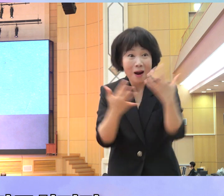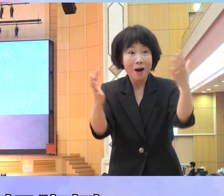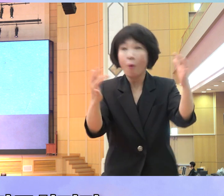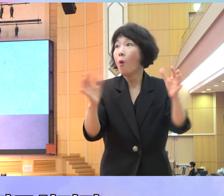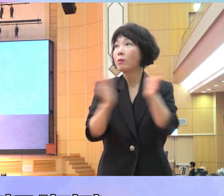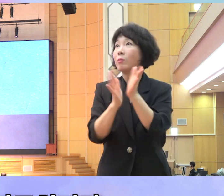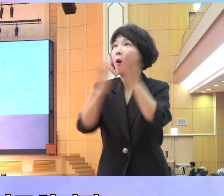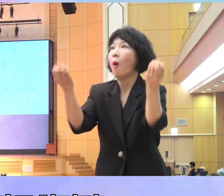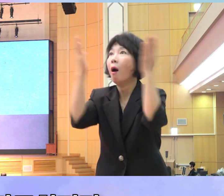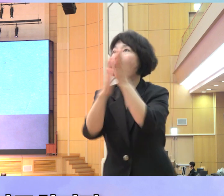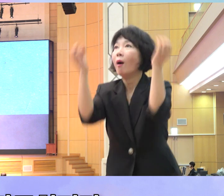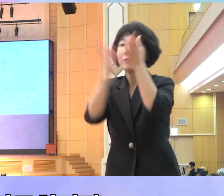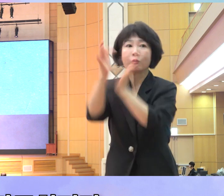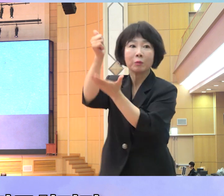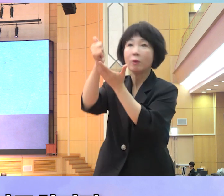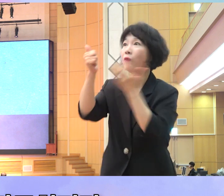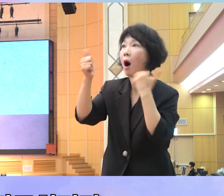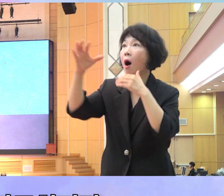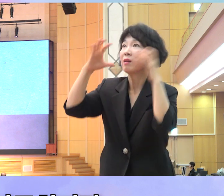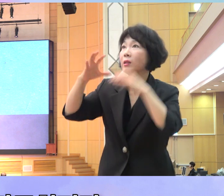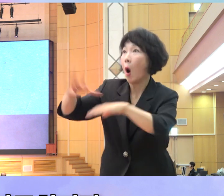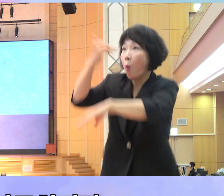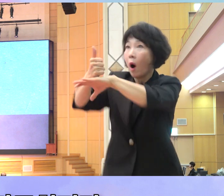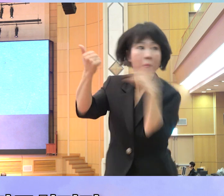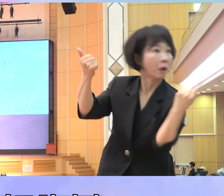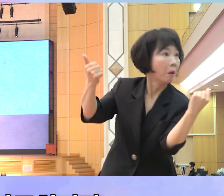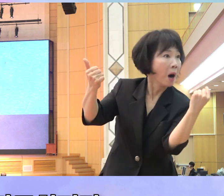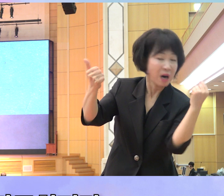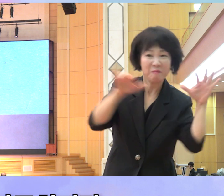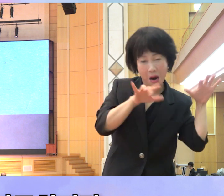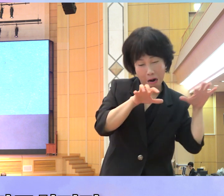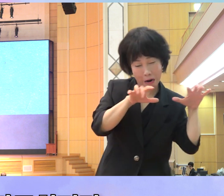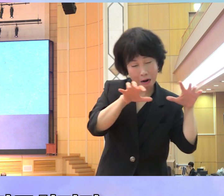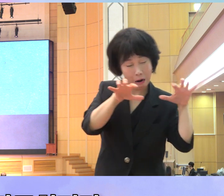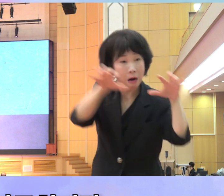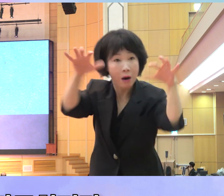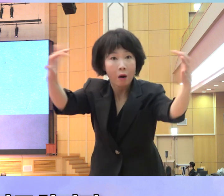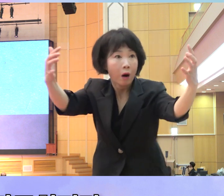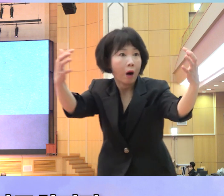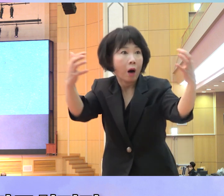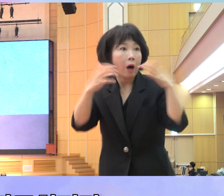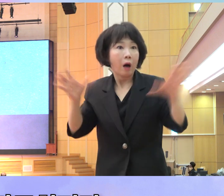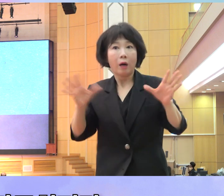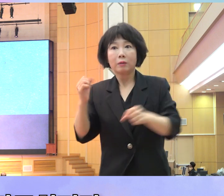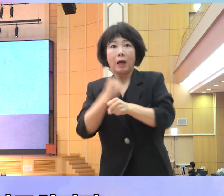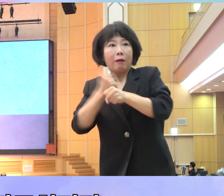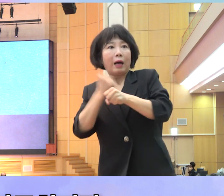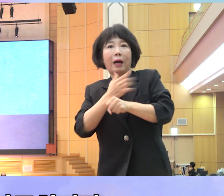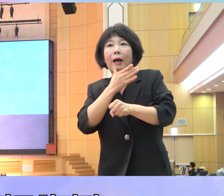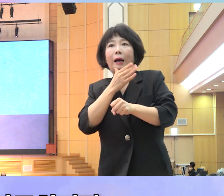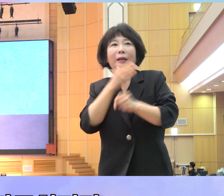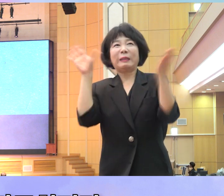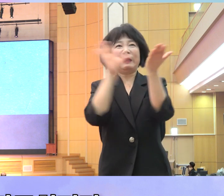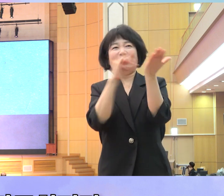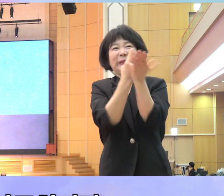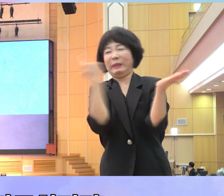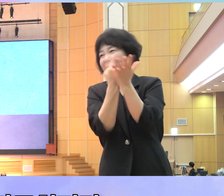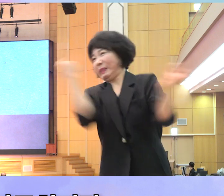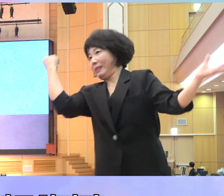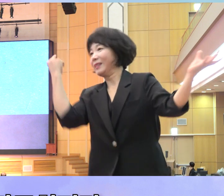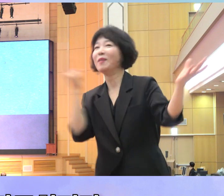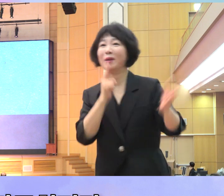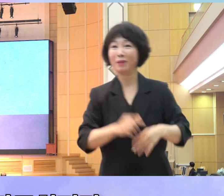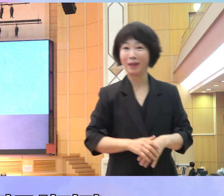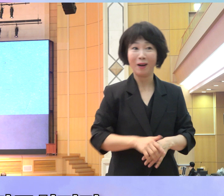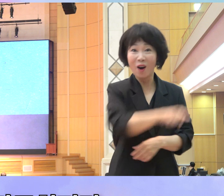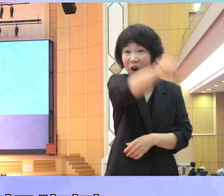우리 참 선지자다 막 이래가 막 그냥 군중들이 막 그냥 난리가 난 거예요. 당연히 난리가 나죠. 그러니까 예수님이 그걸 아신 거야. 아, 이 사람들이